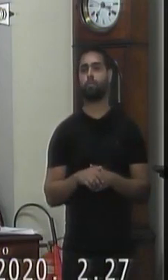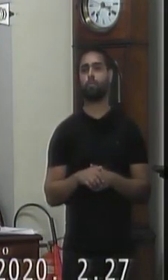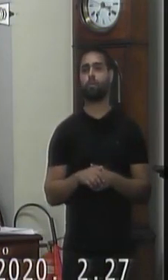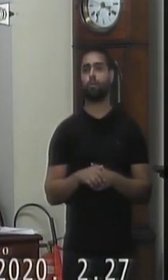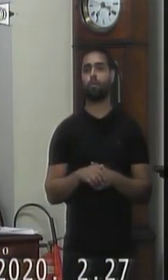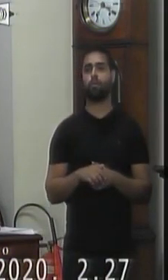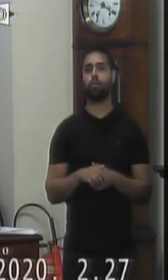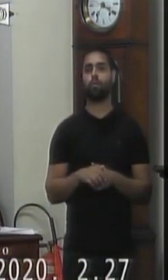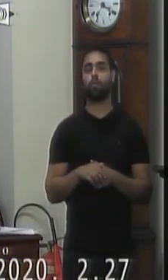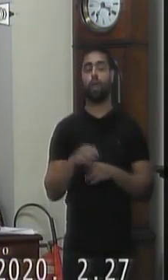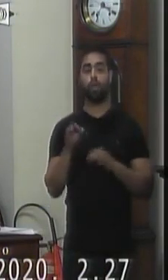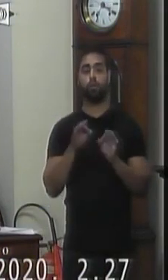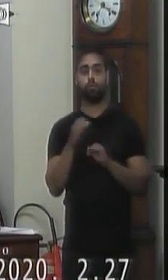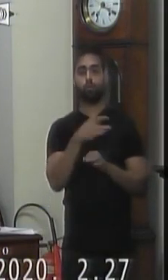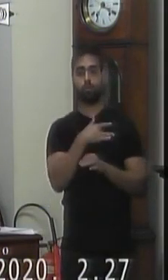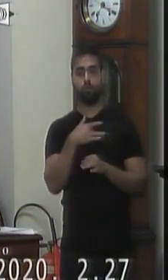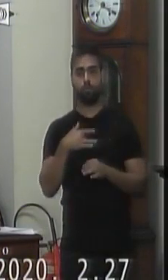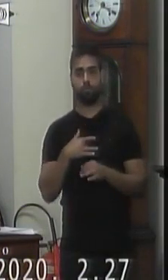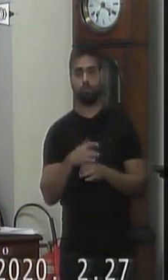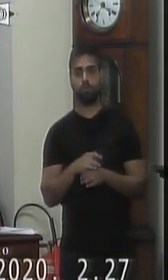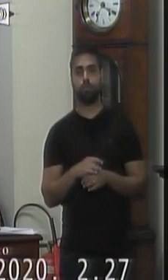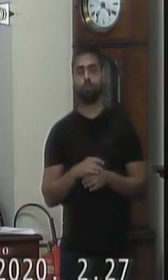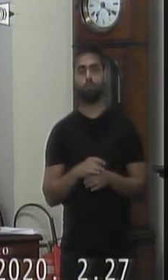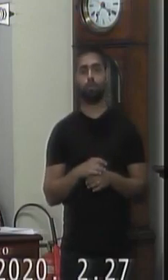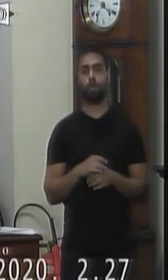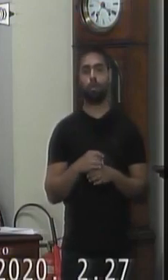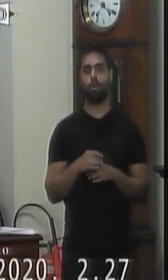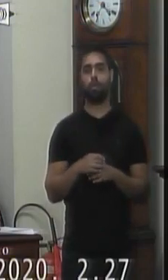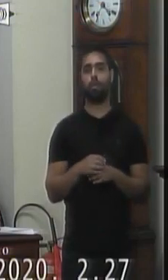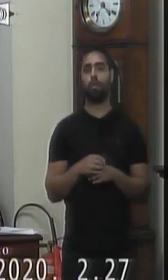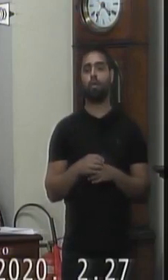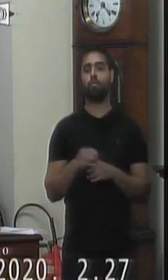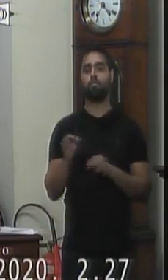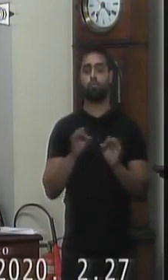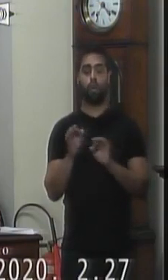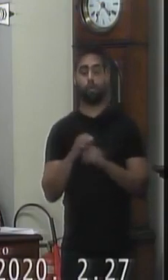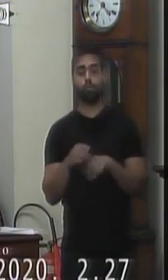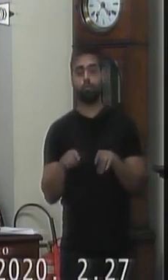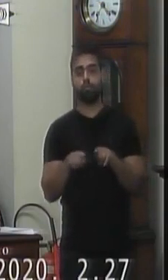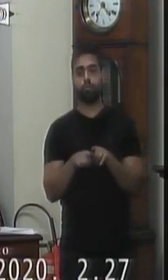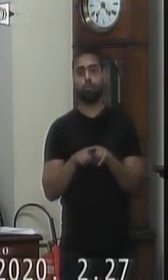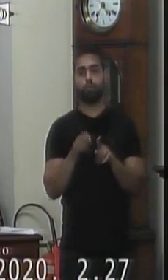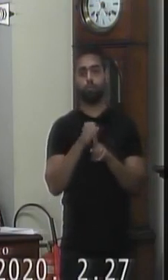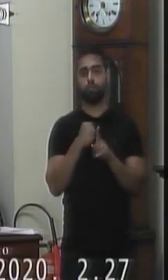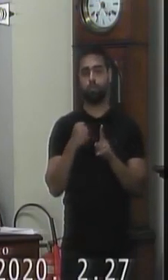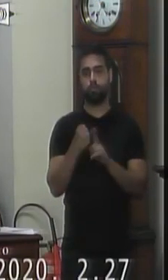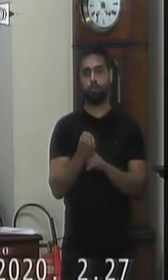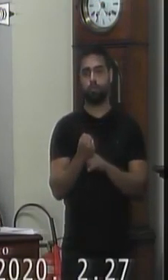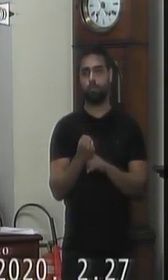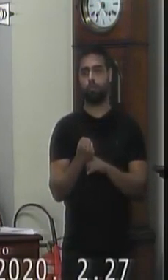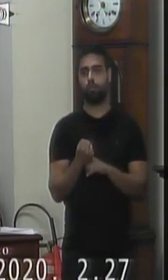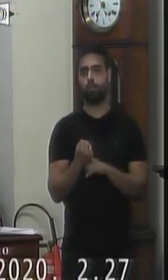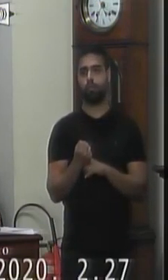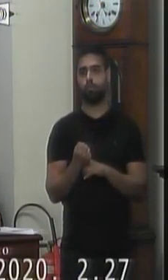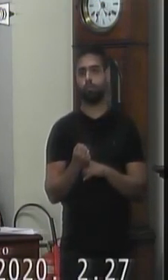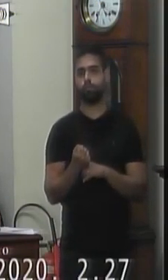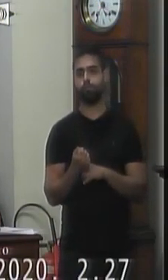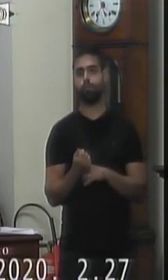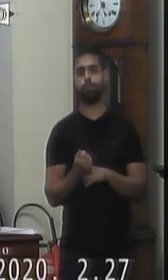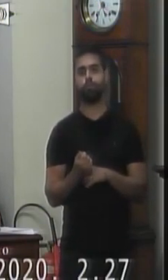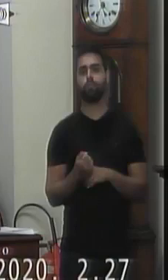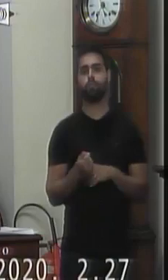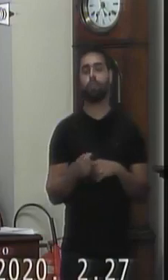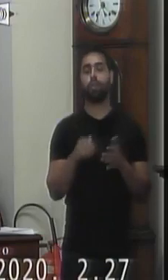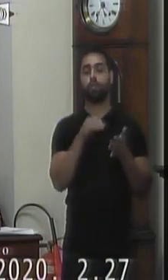Fundo Municipal de Saúde, manutenção e gestão do Fundo Municipal de Assistência Social, manutenção e operacionalização